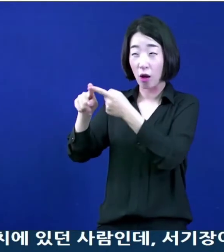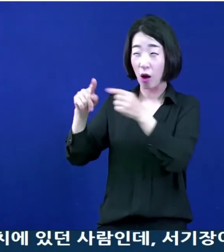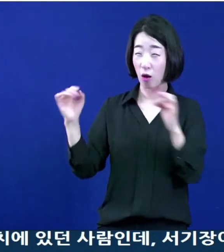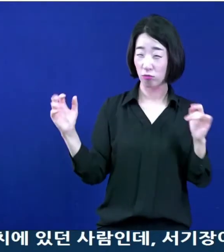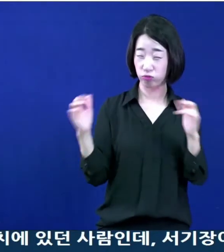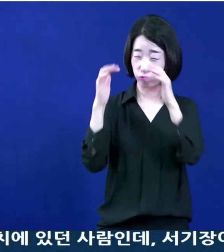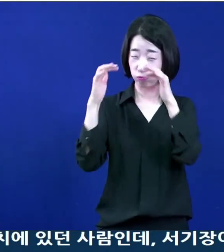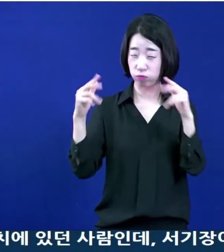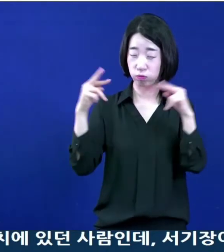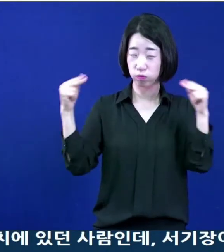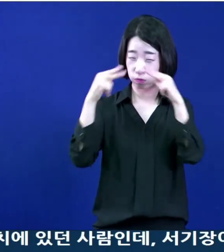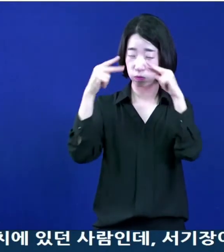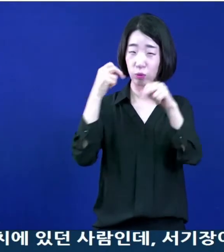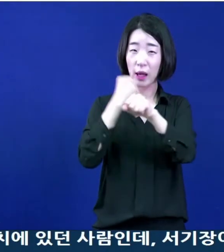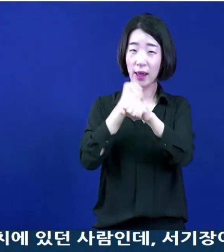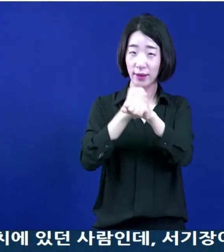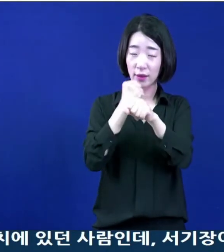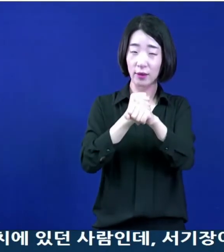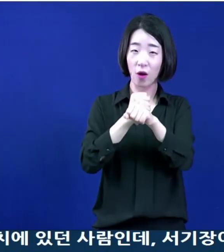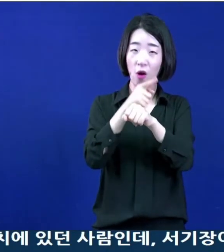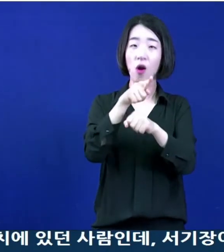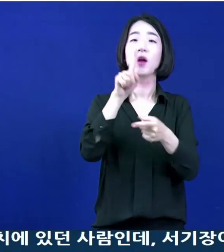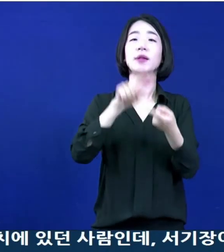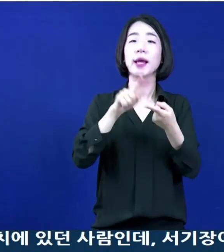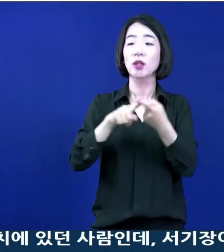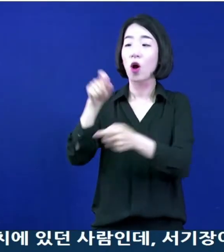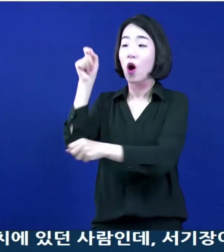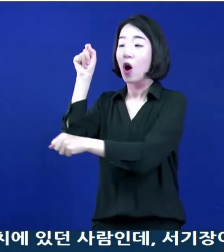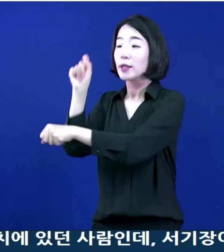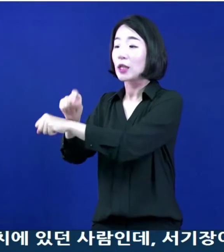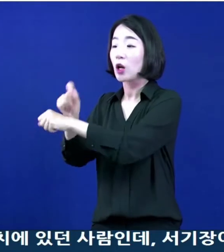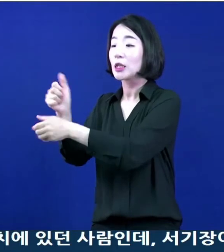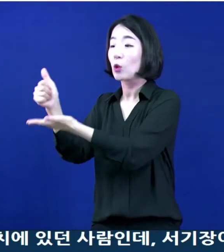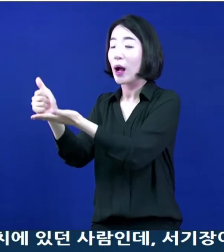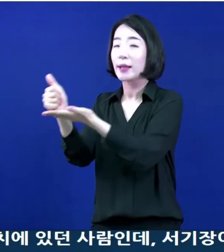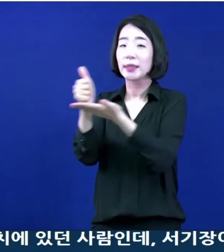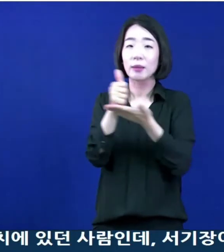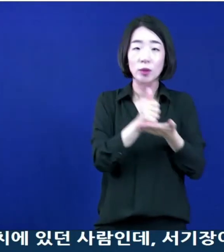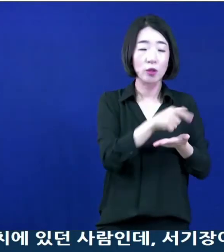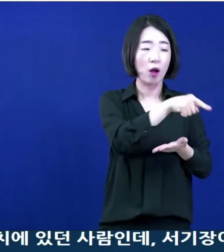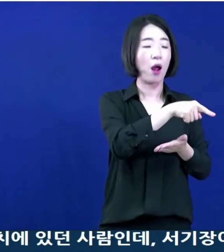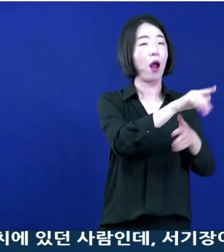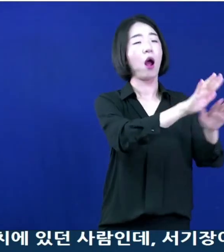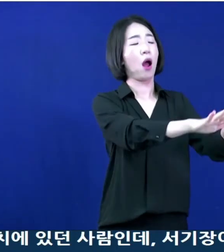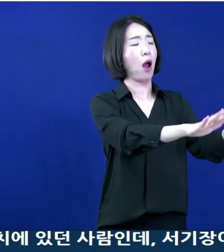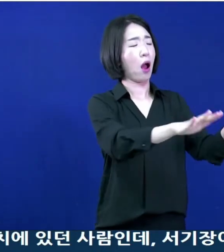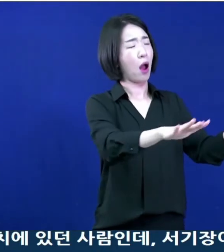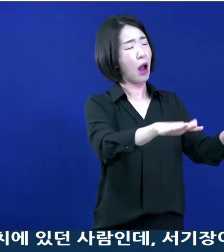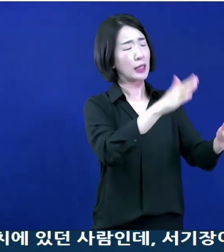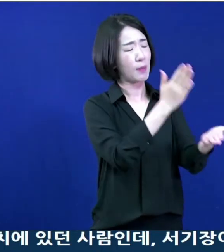상황에서 서기장이 이들을 차분하게 설득시켜서 이들이